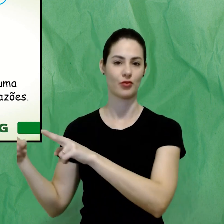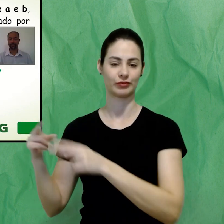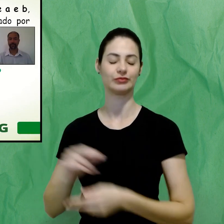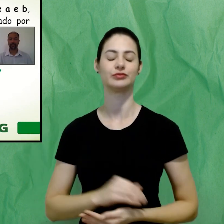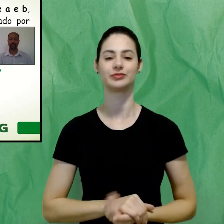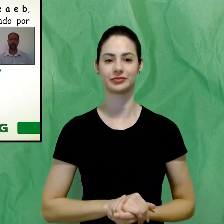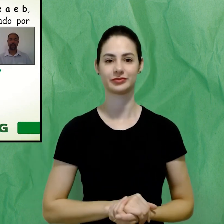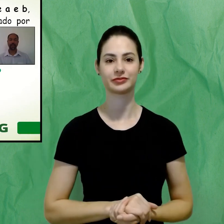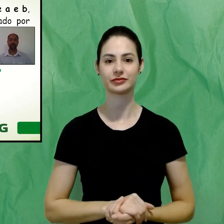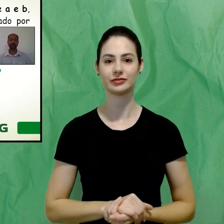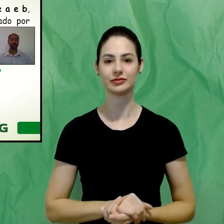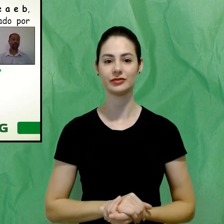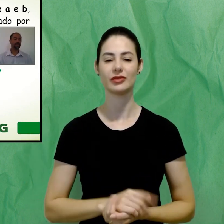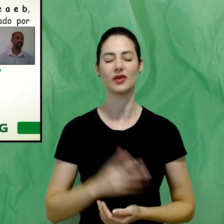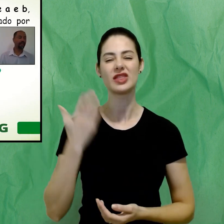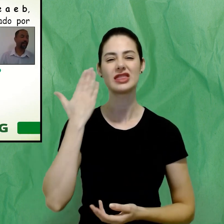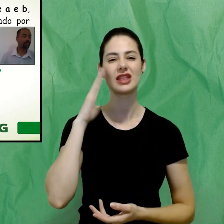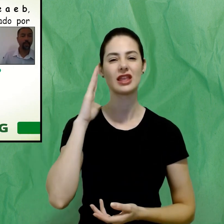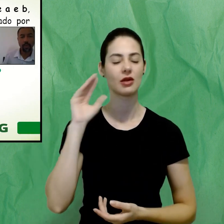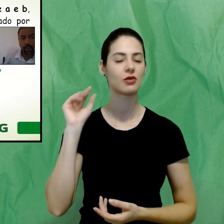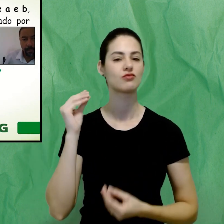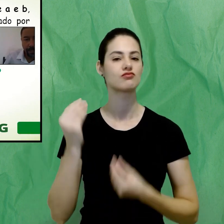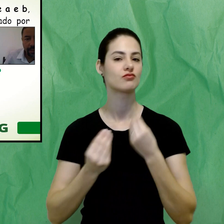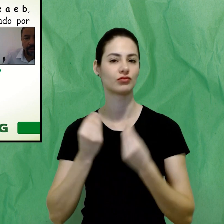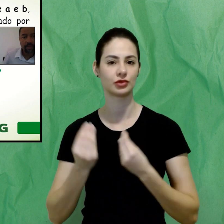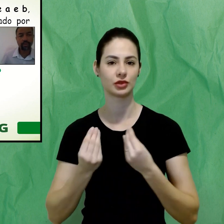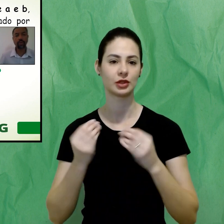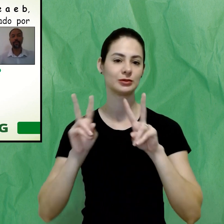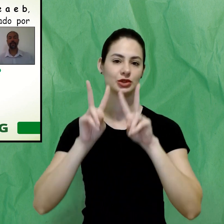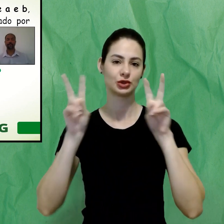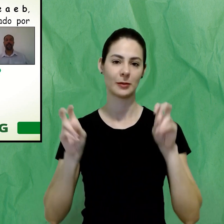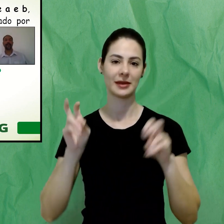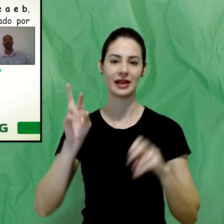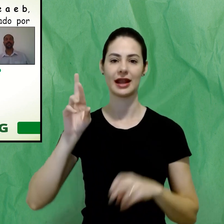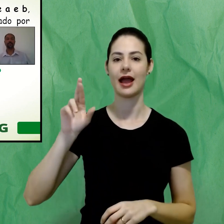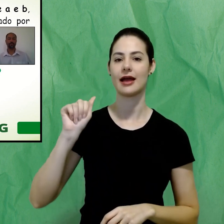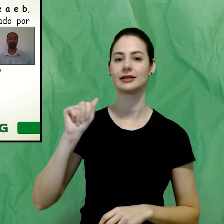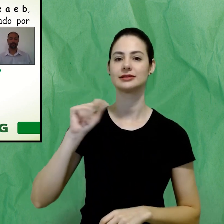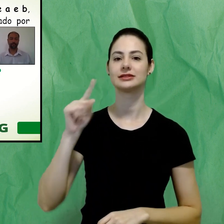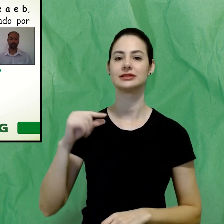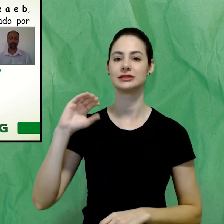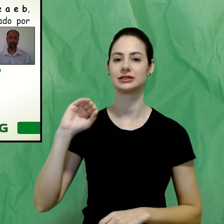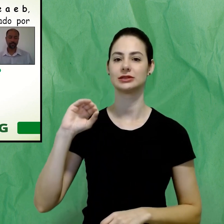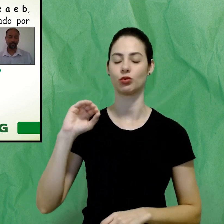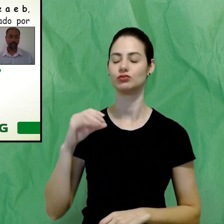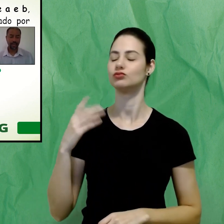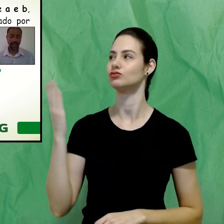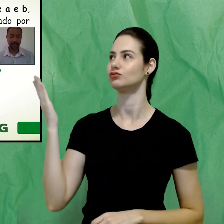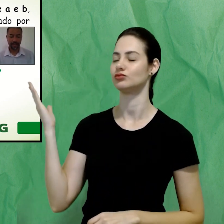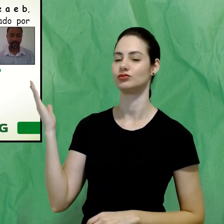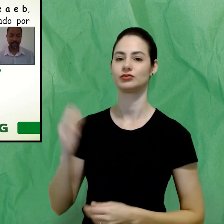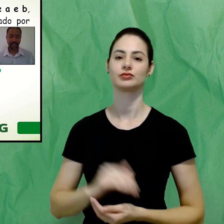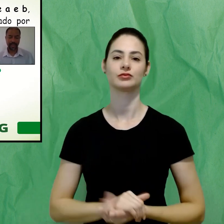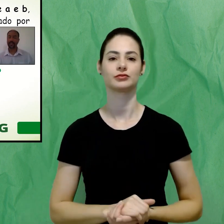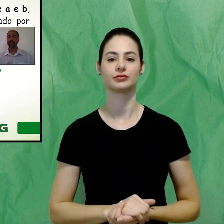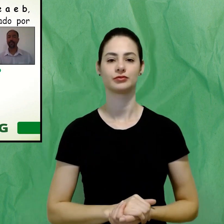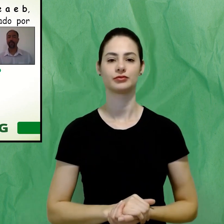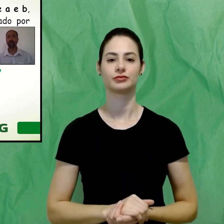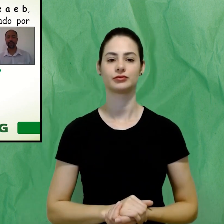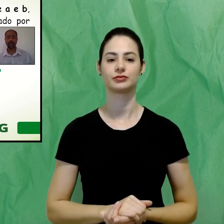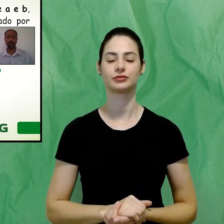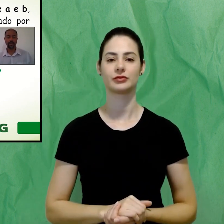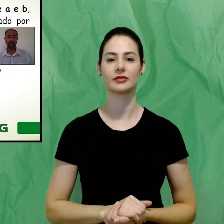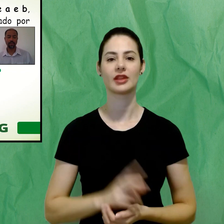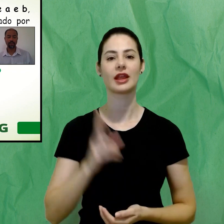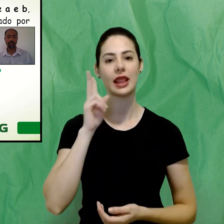razões. Vamos entender um pouco sobre razão. Lembrando que a razão